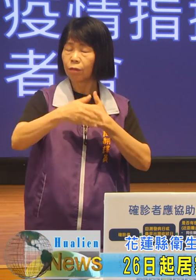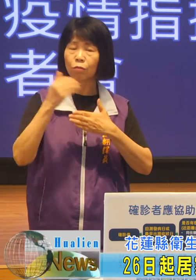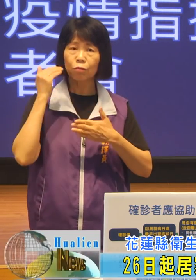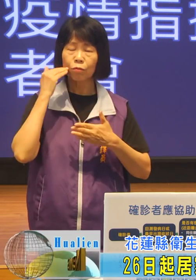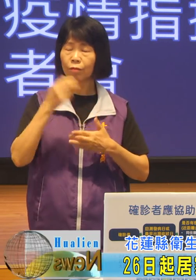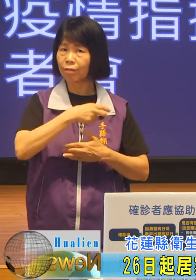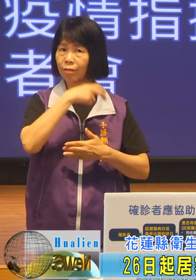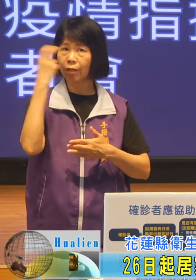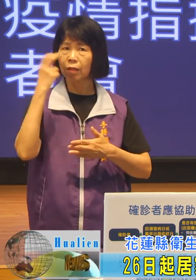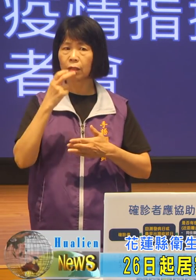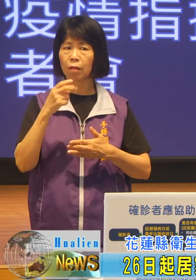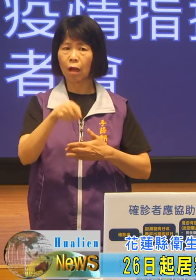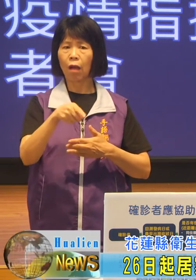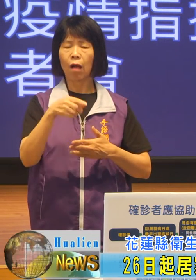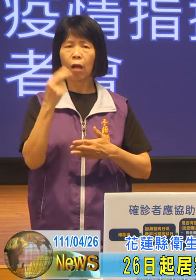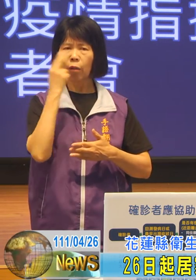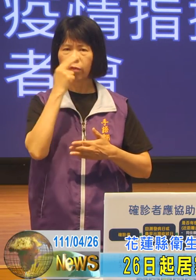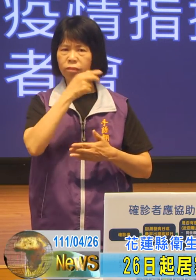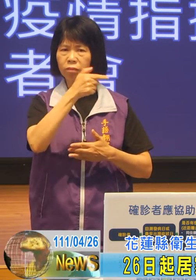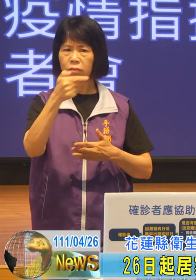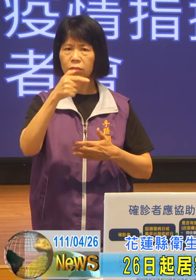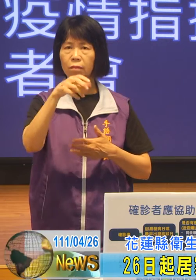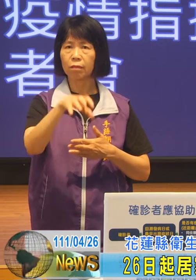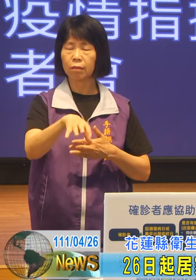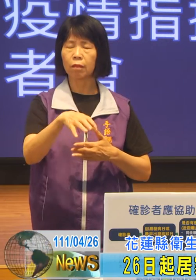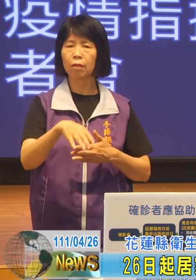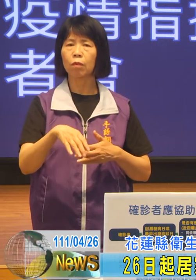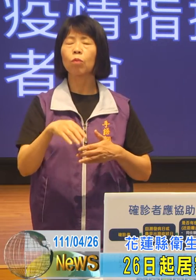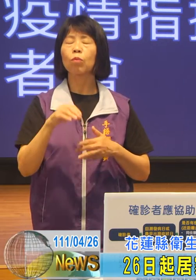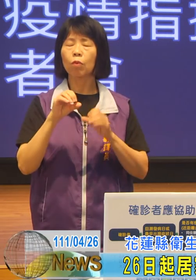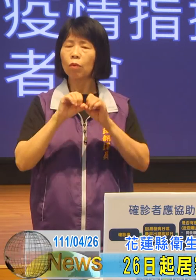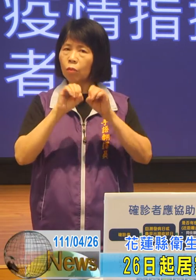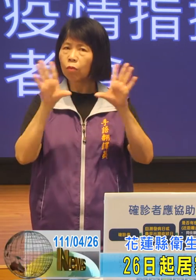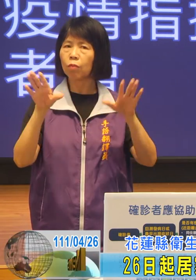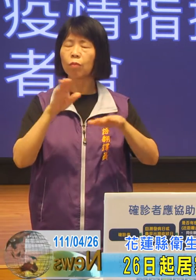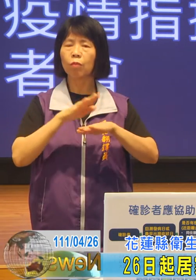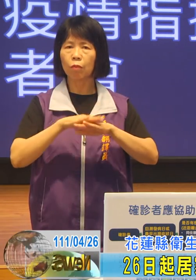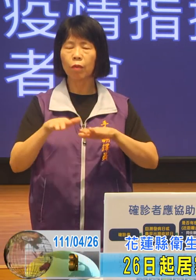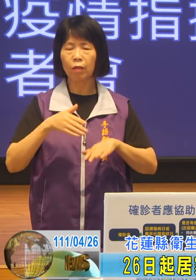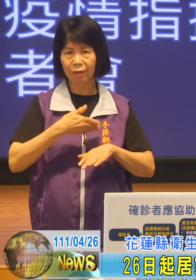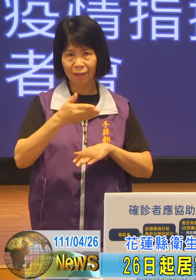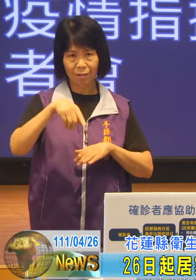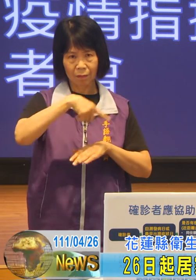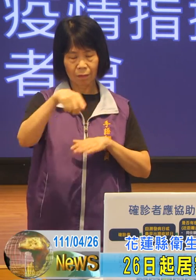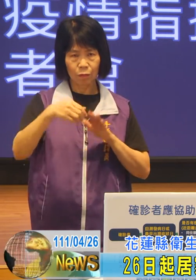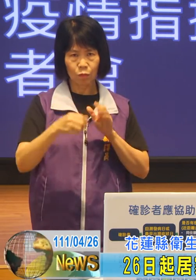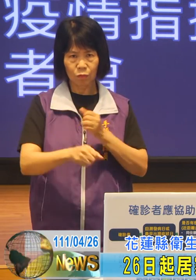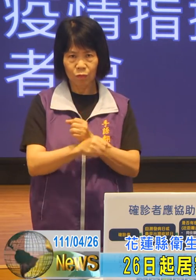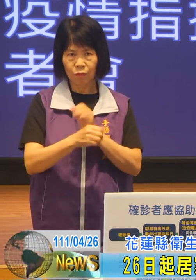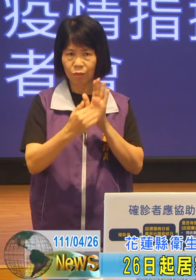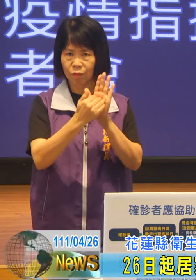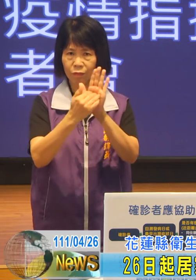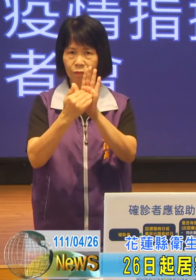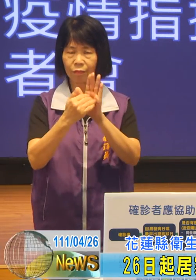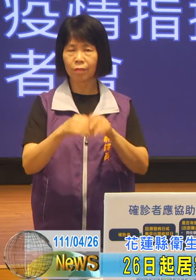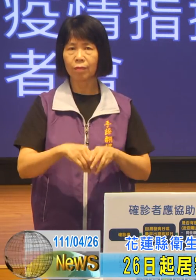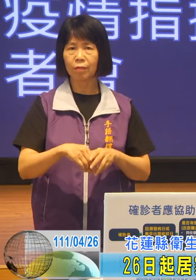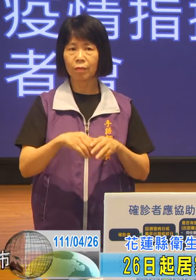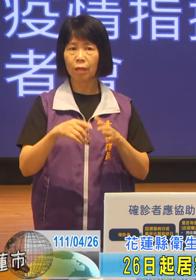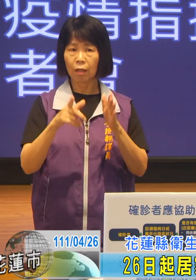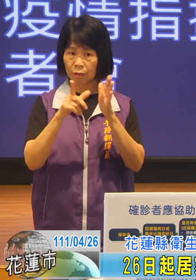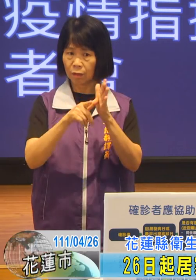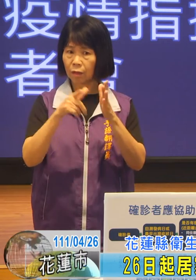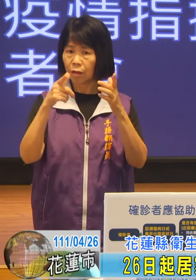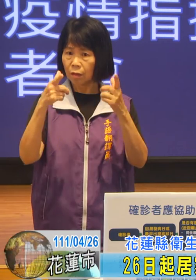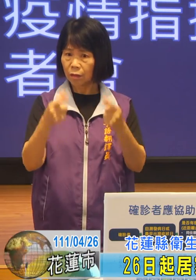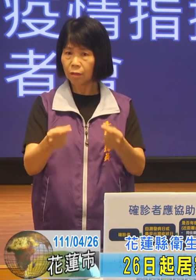现到有热区的话，那就会在这边好告诉我们的乡亲，让我们乡亲提高警觉，甚至在某个时段、在